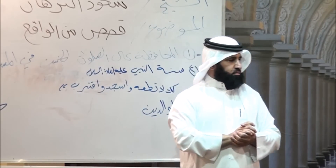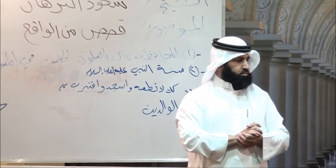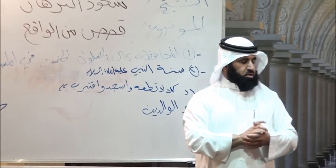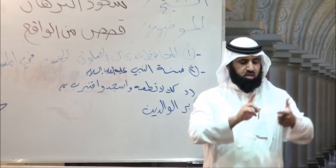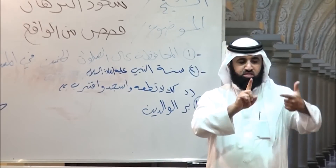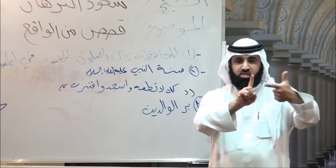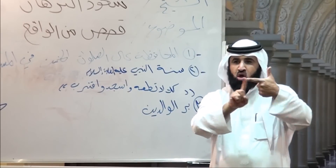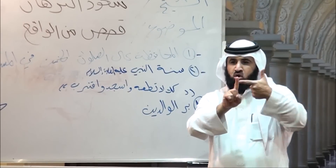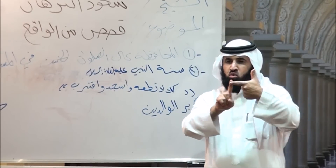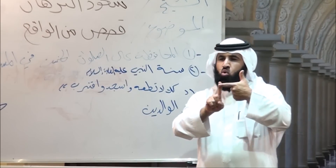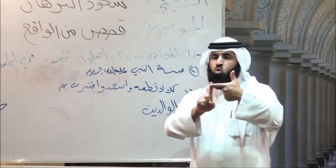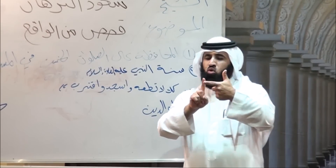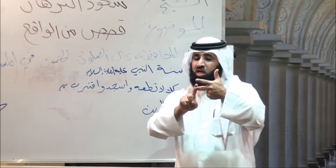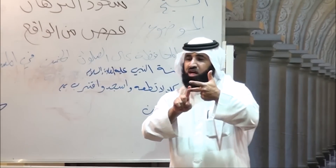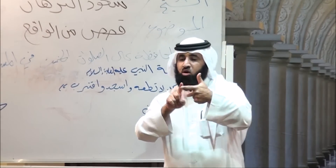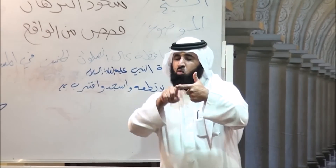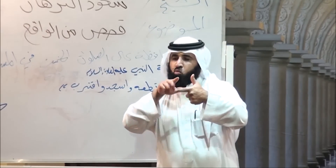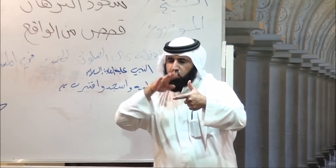وبر الوالدين،